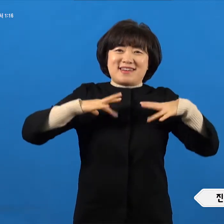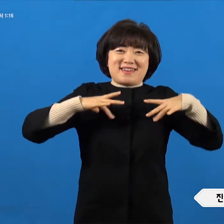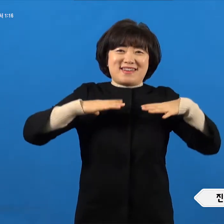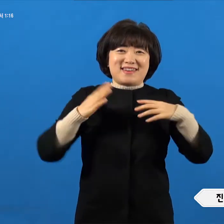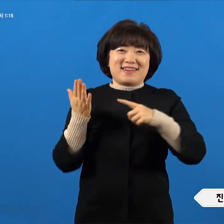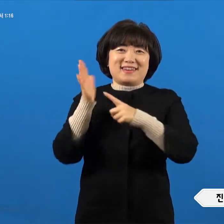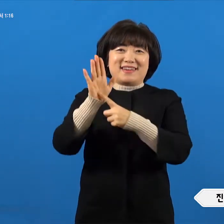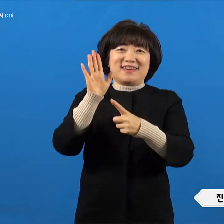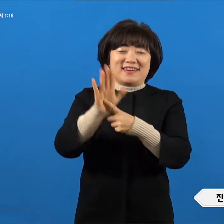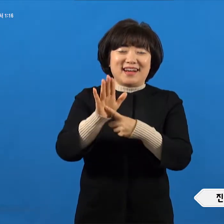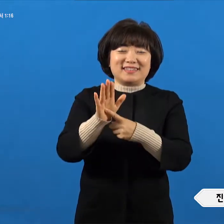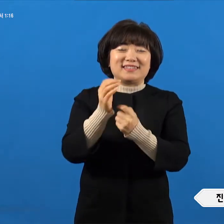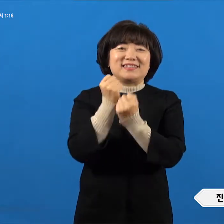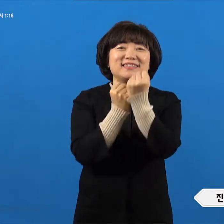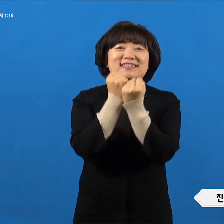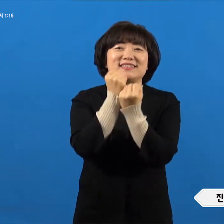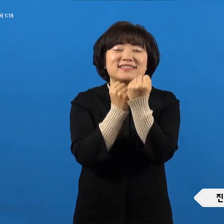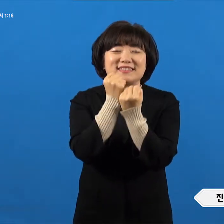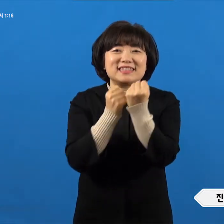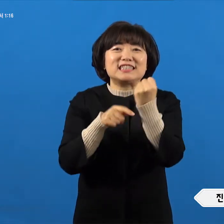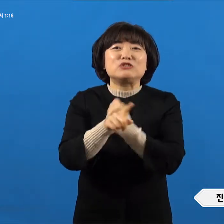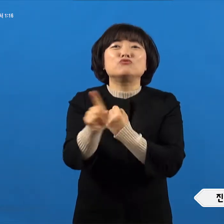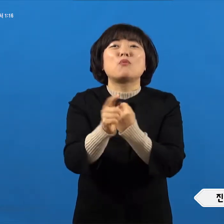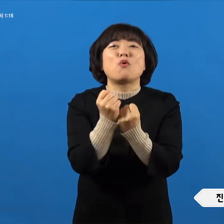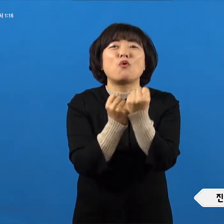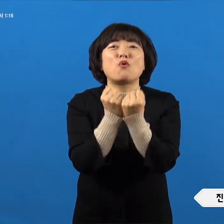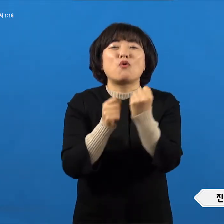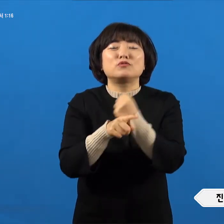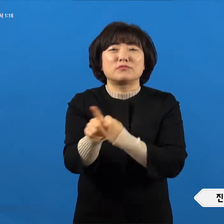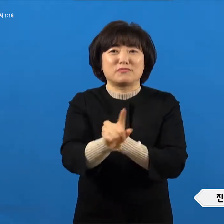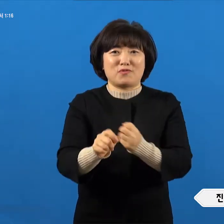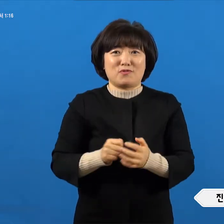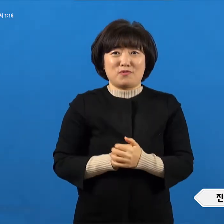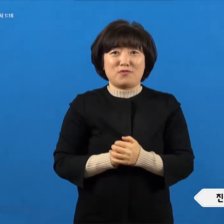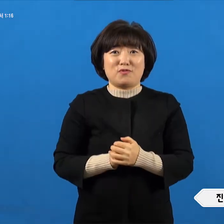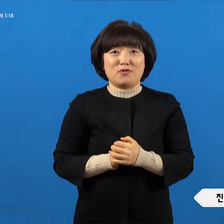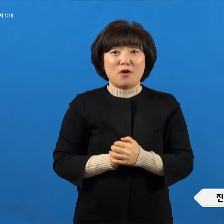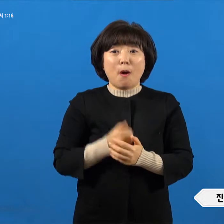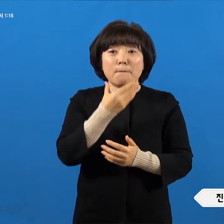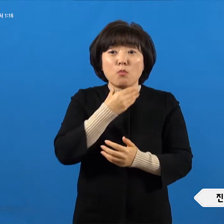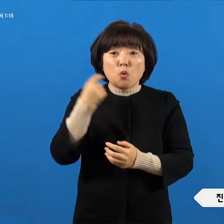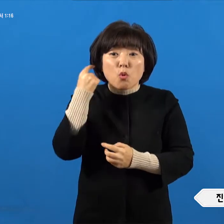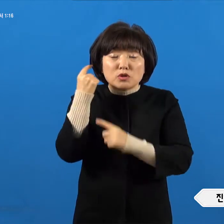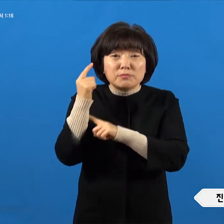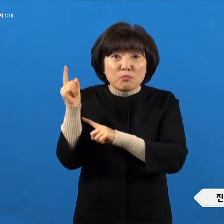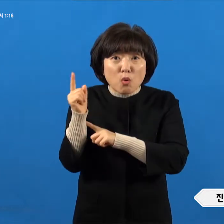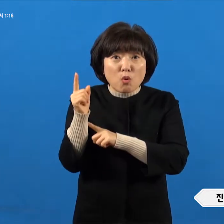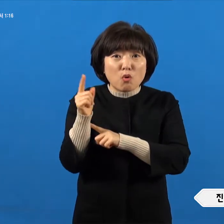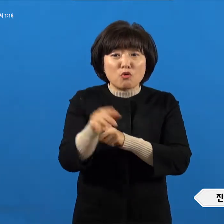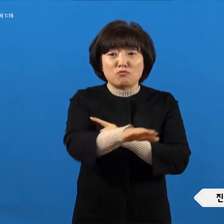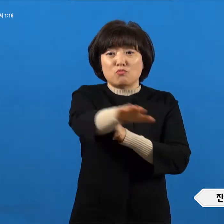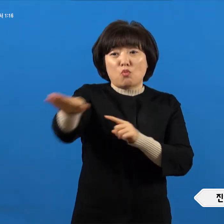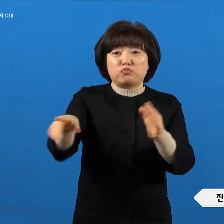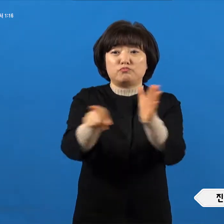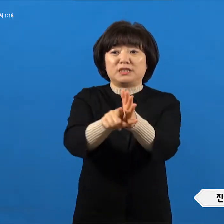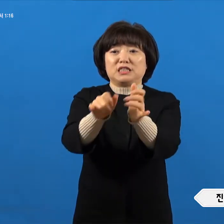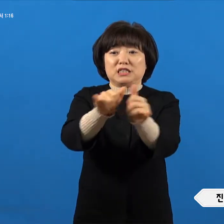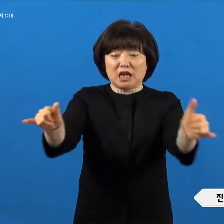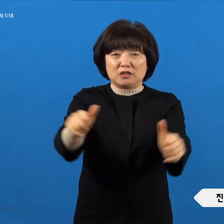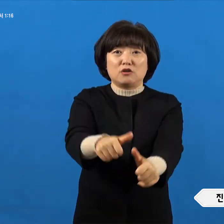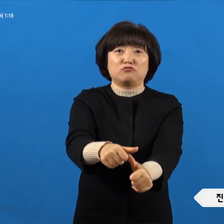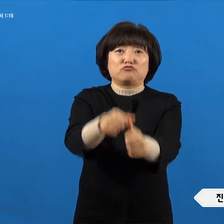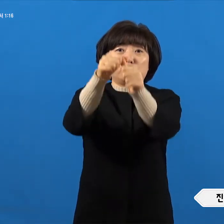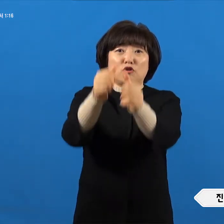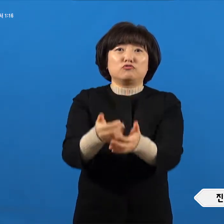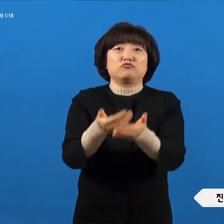성경은 설명합니다. 왜냐하면 복음은 모든 믿는 자에게 구원을 주시는 하나님의 능력이라고